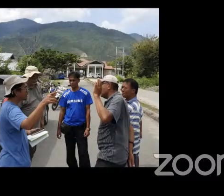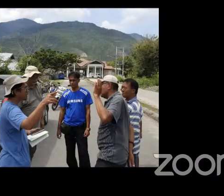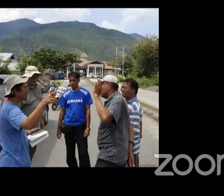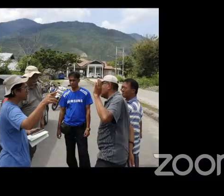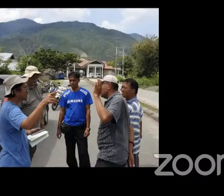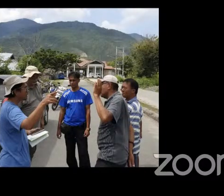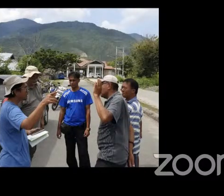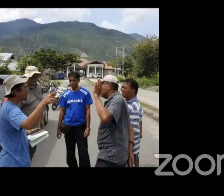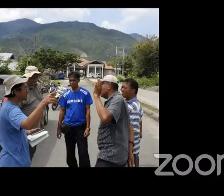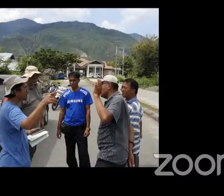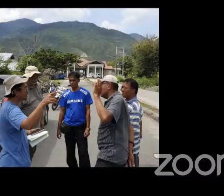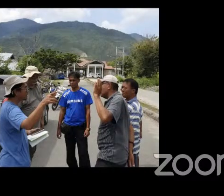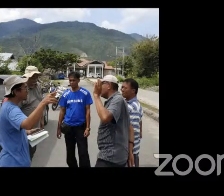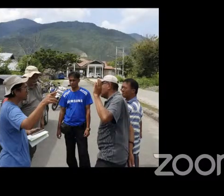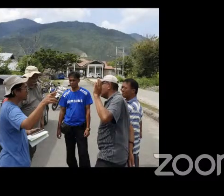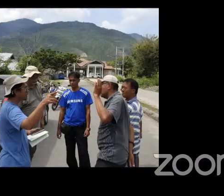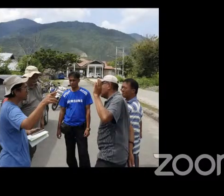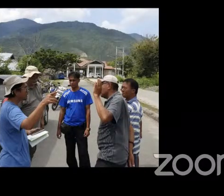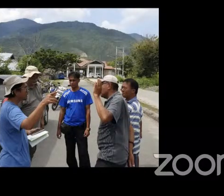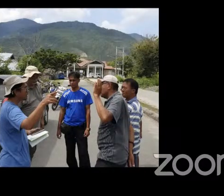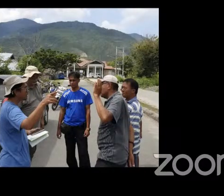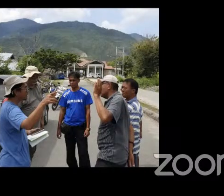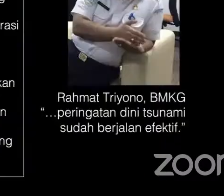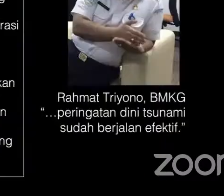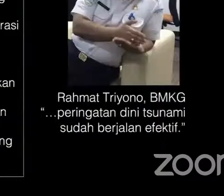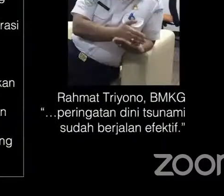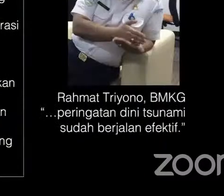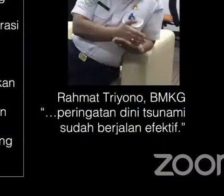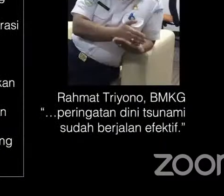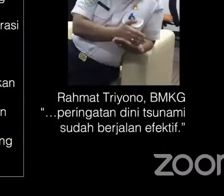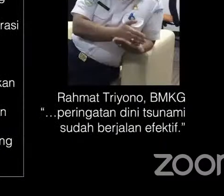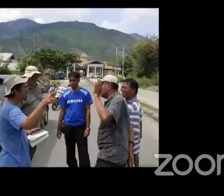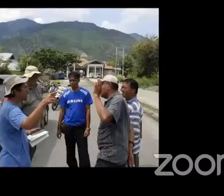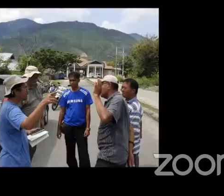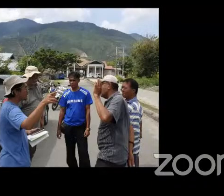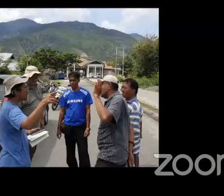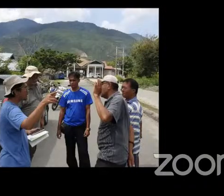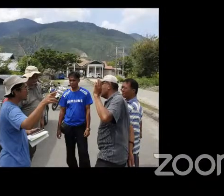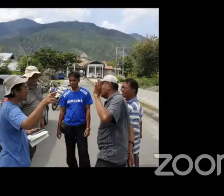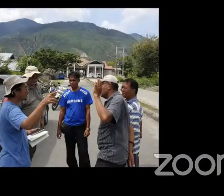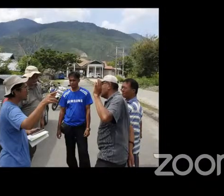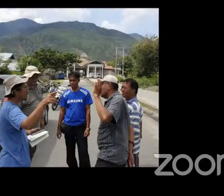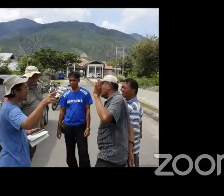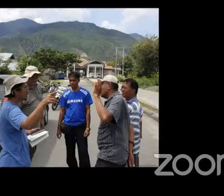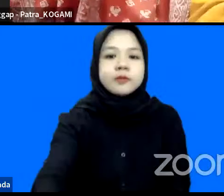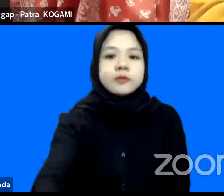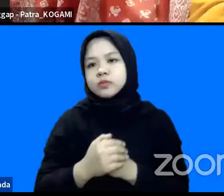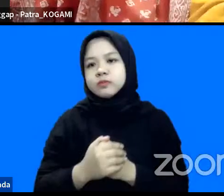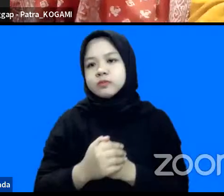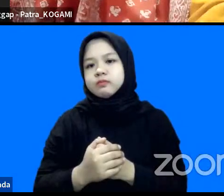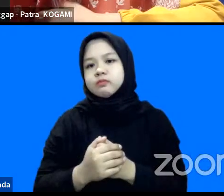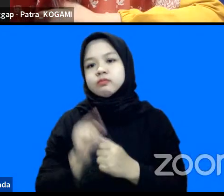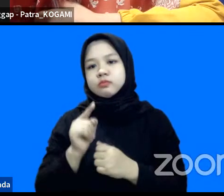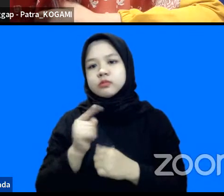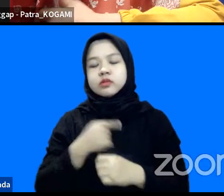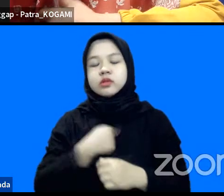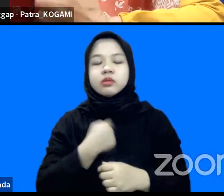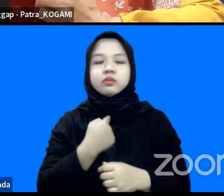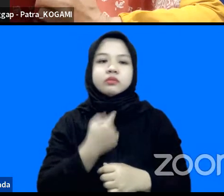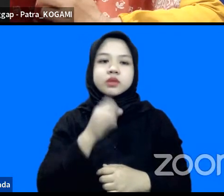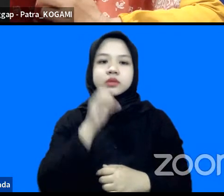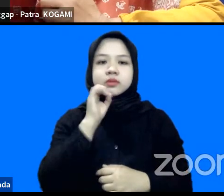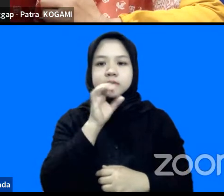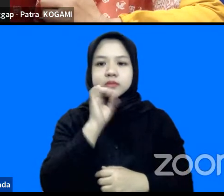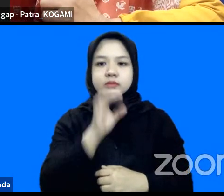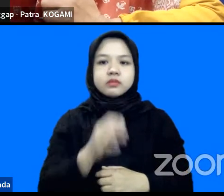ini kan repeater dan ini sangat-sangat mengganggu sekali ya mungkin itu sih nanti saya bisa panjang